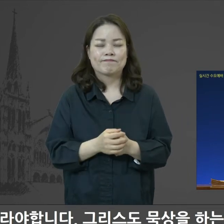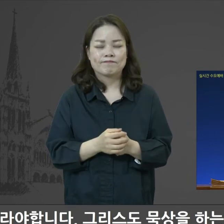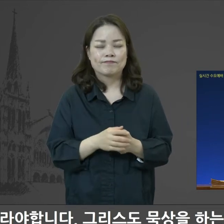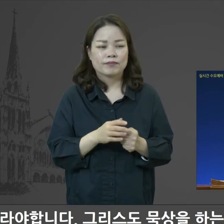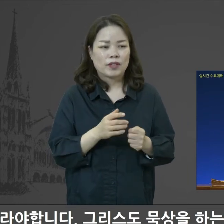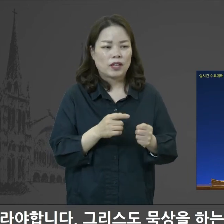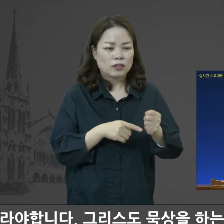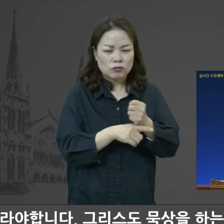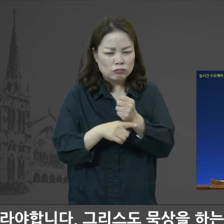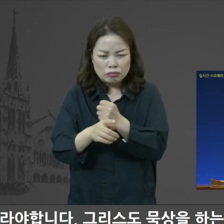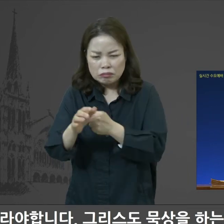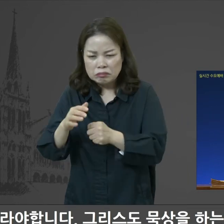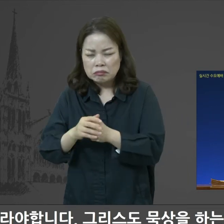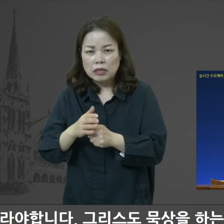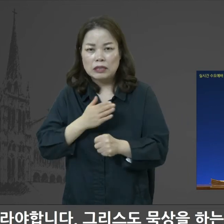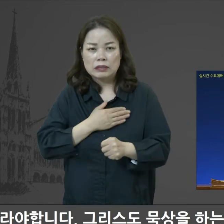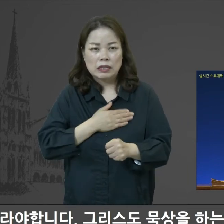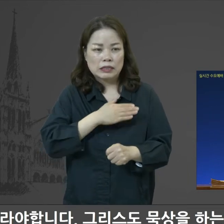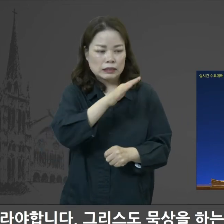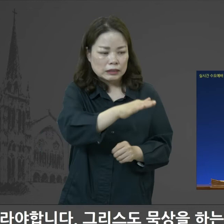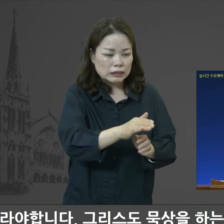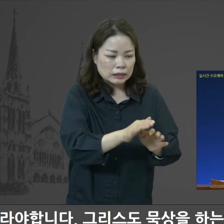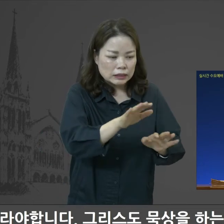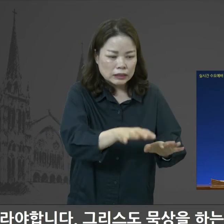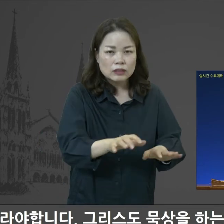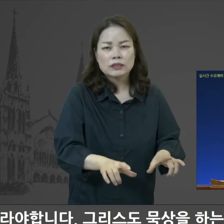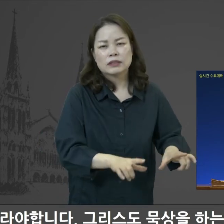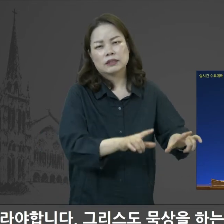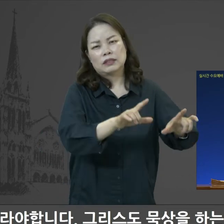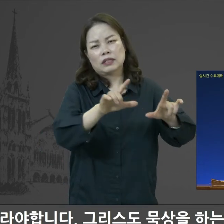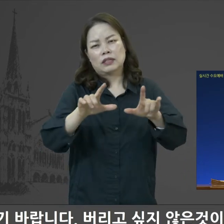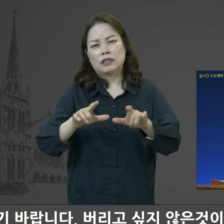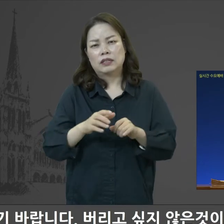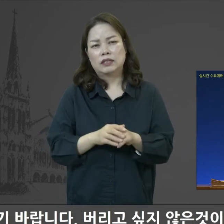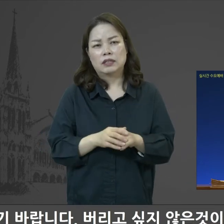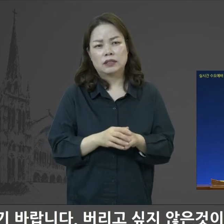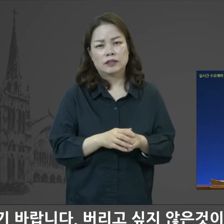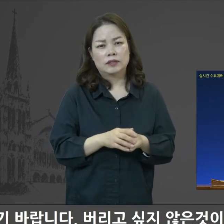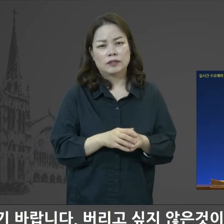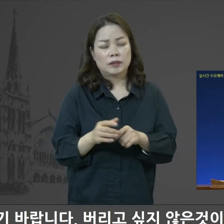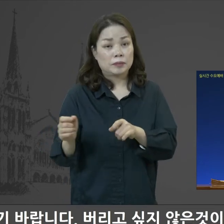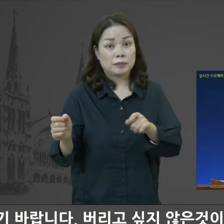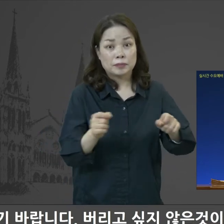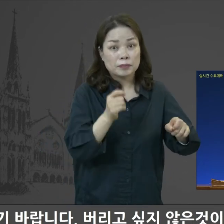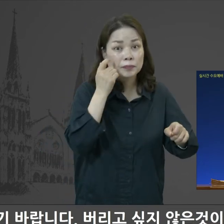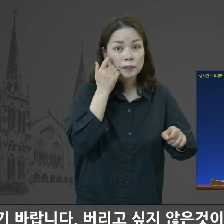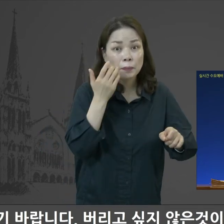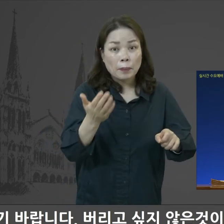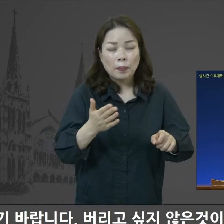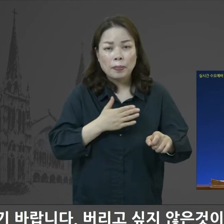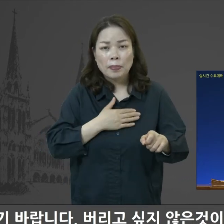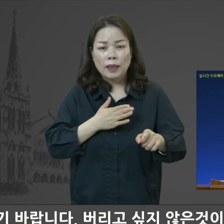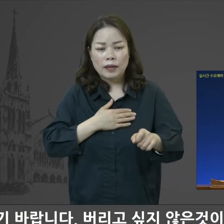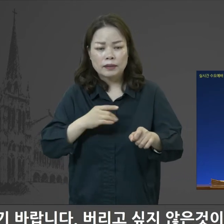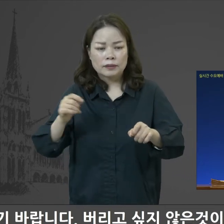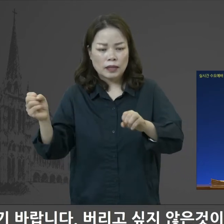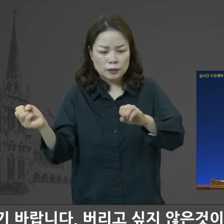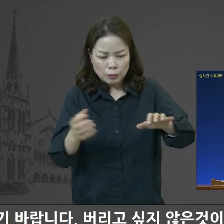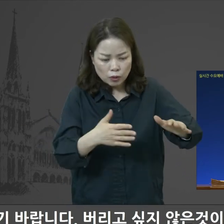이유로 주님처럼 낮은 자리에서 살아가는 것을 미루고 계시지 않습니까? 자기를